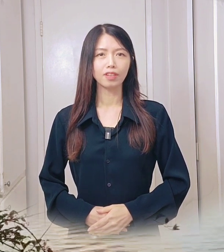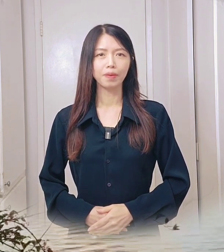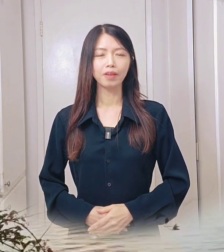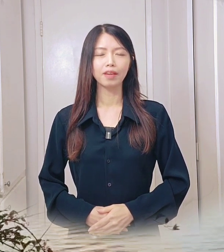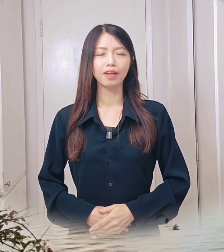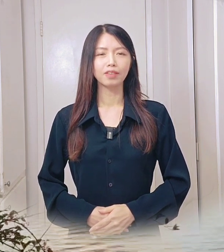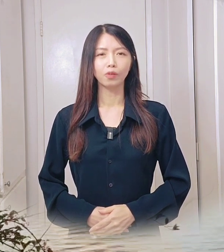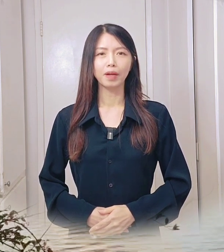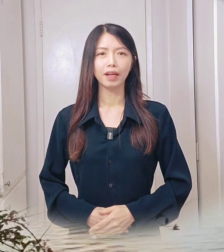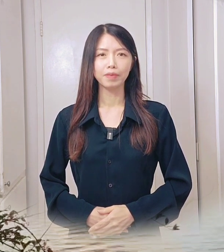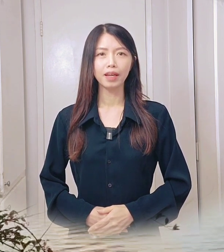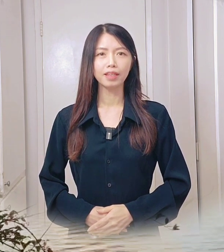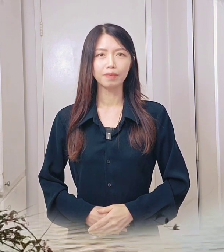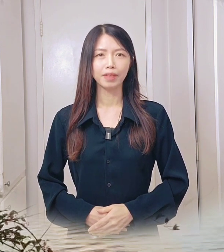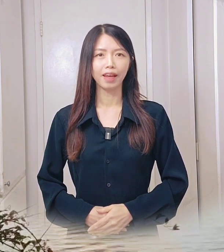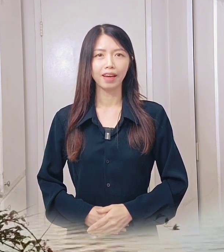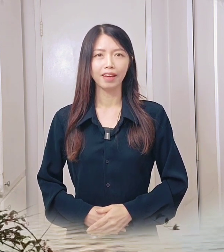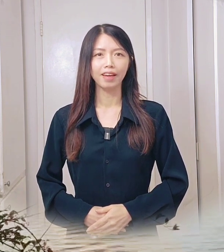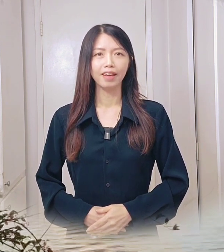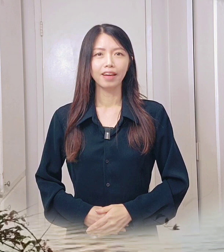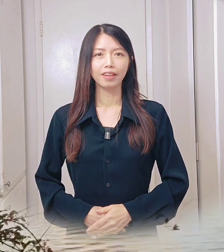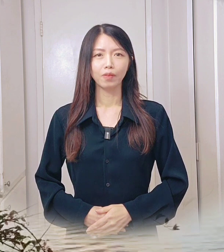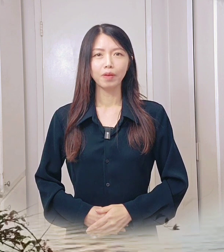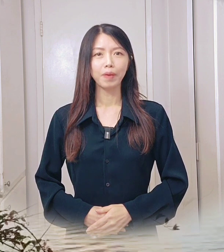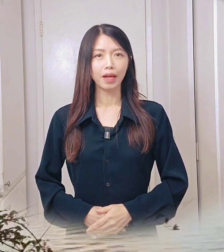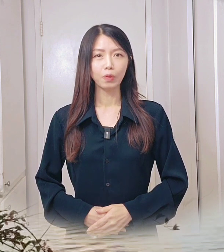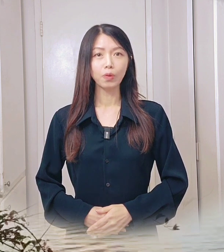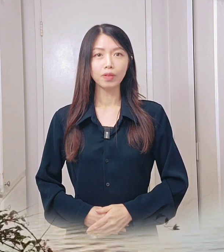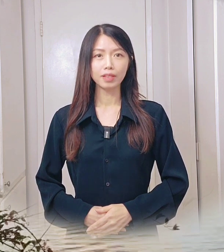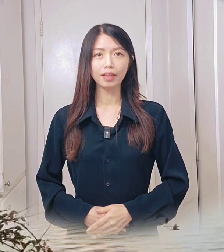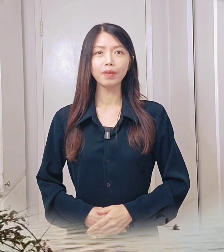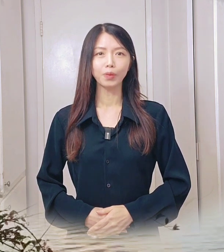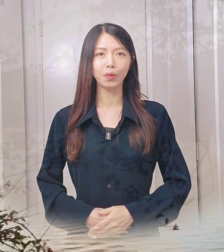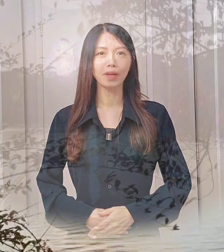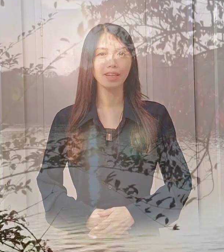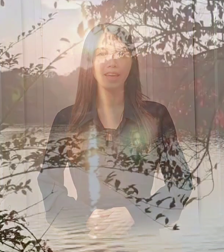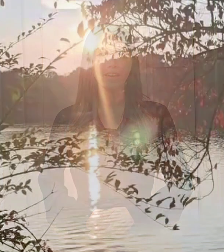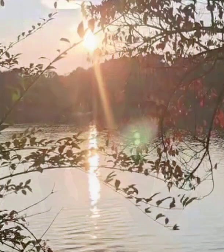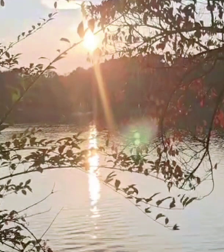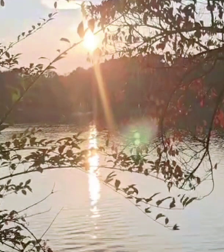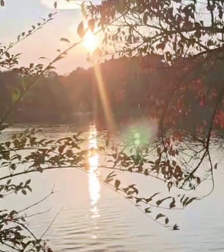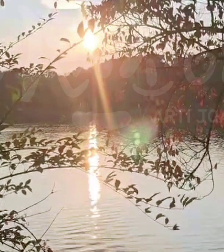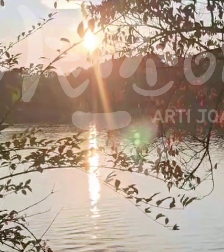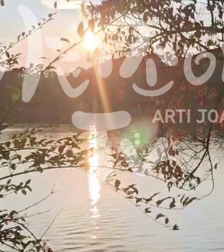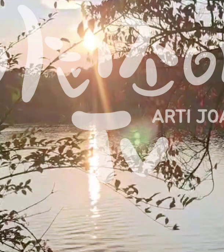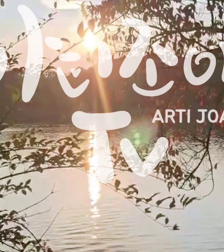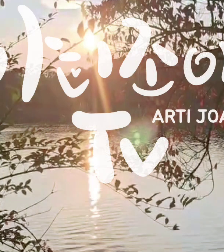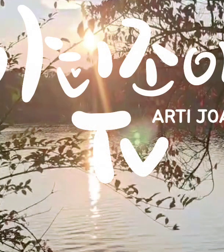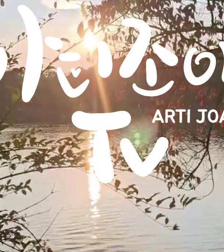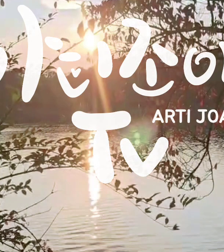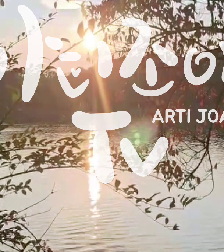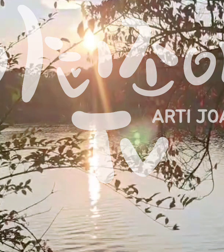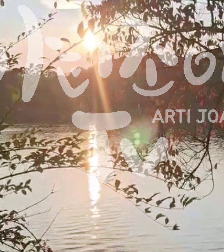시청해 주시면 정말 감사하겠습니다. 그러면 바로 시작해 보도록 할게요.